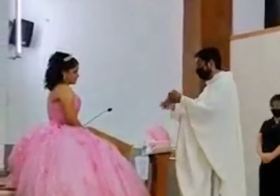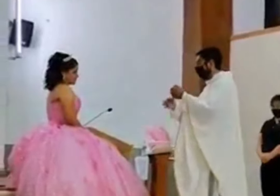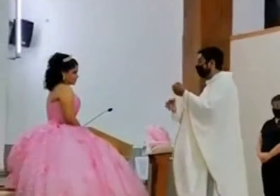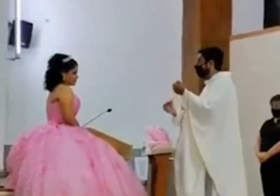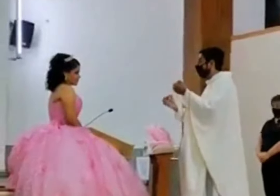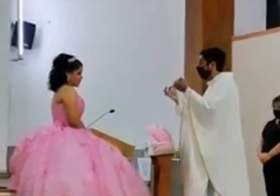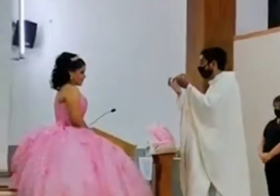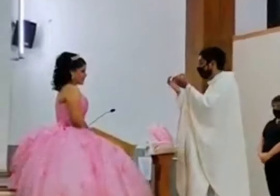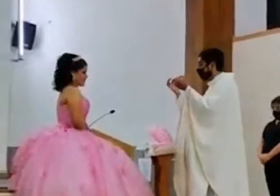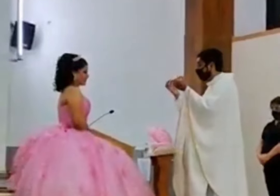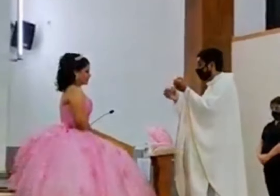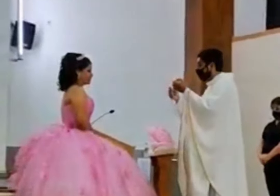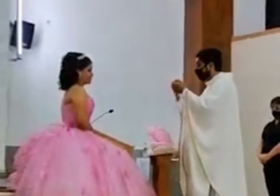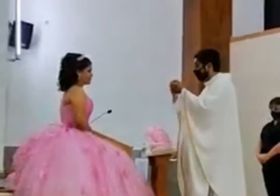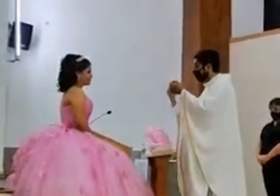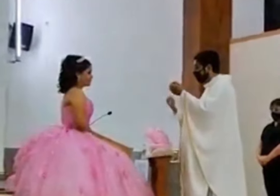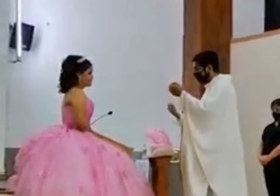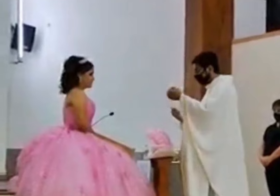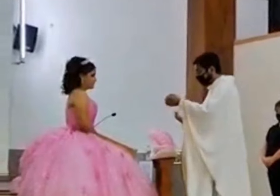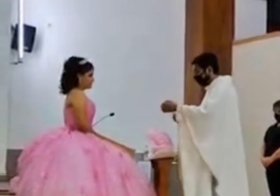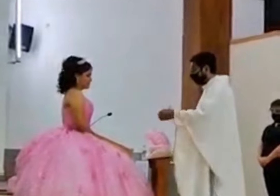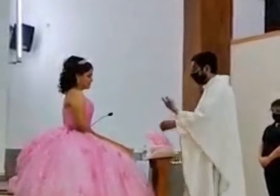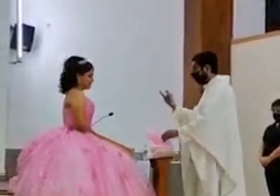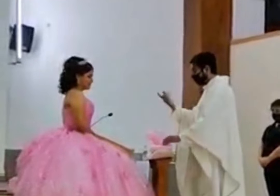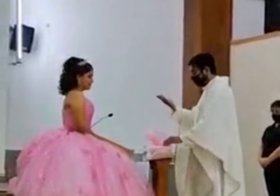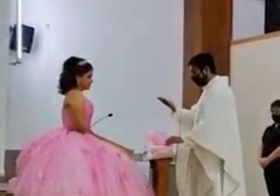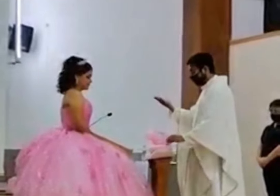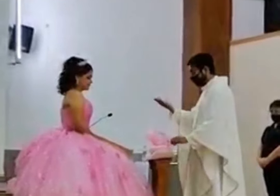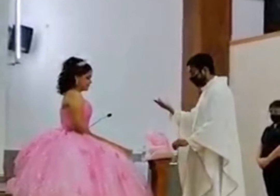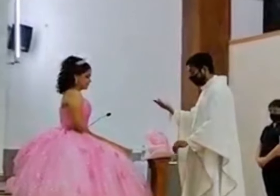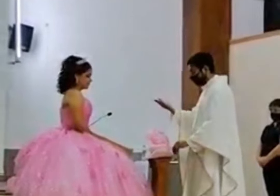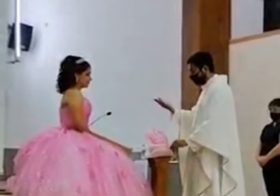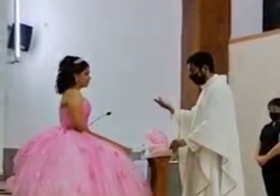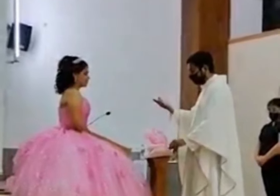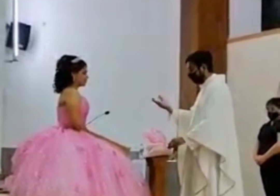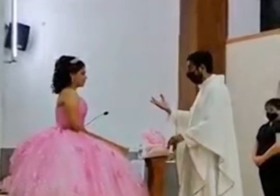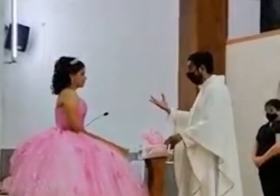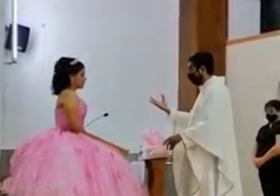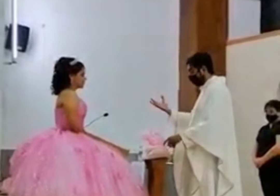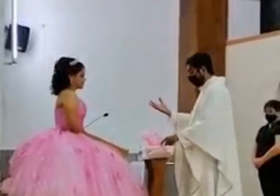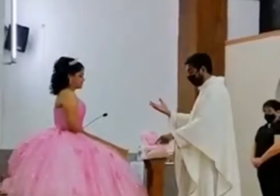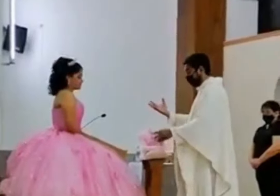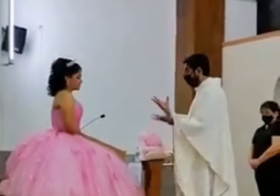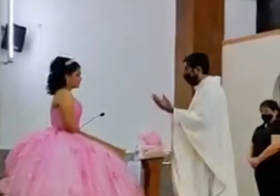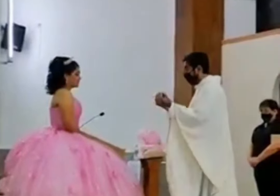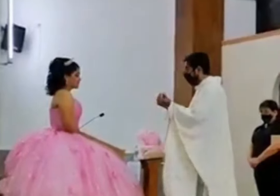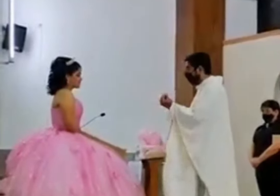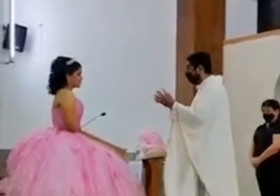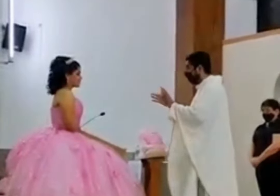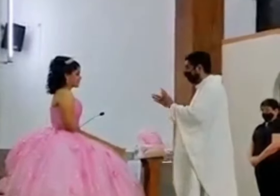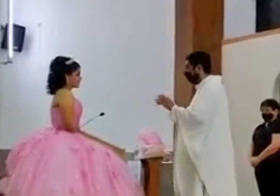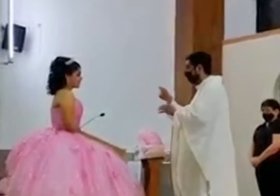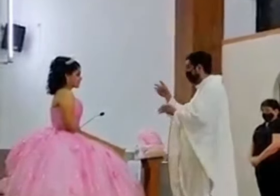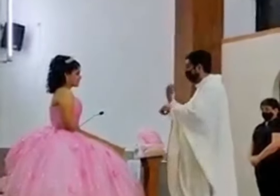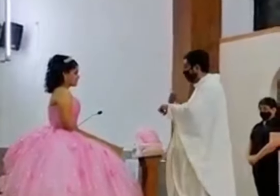donde este sacerdote hizo su esfuerzo para poder aprender el lenguaje de señas y dar la misa